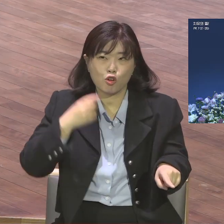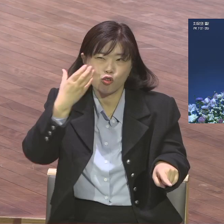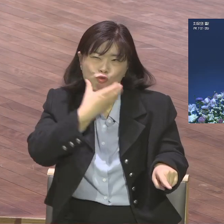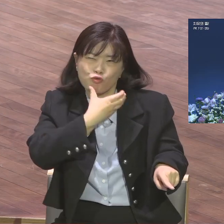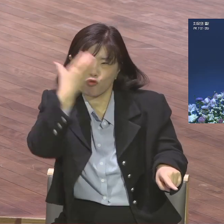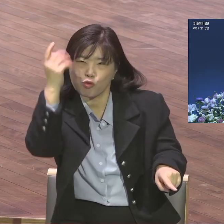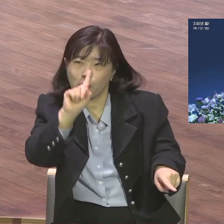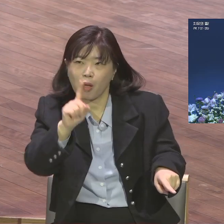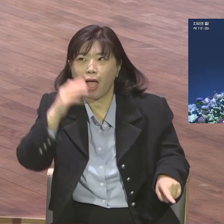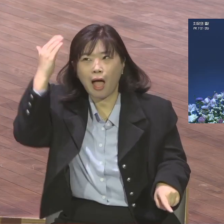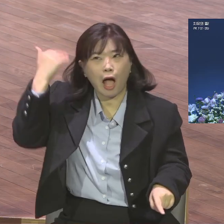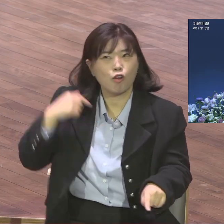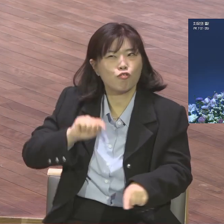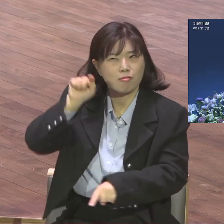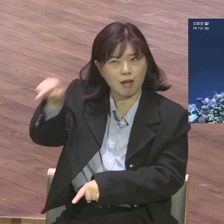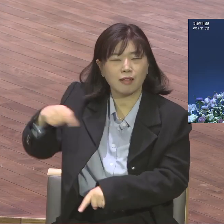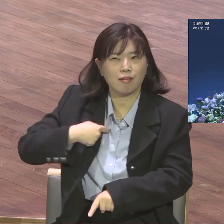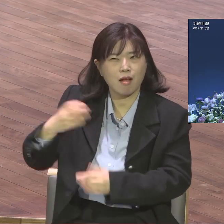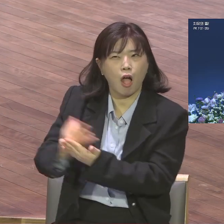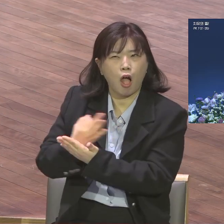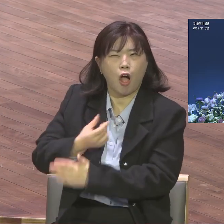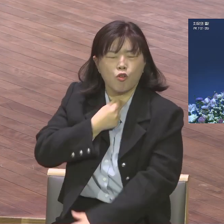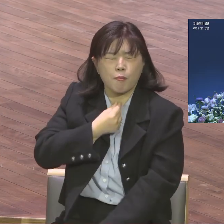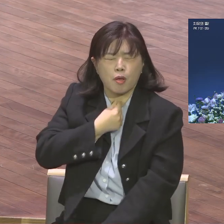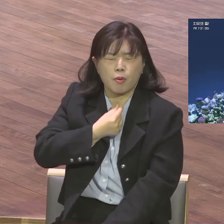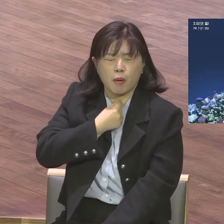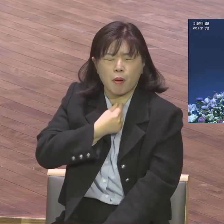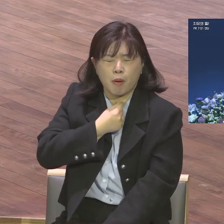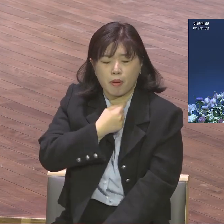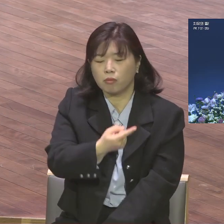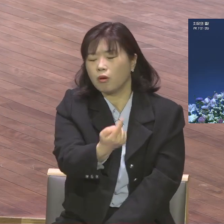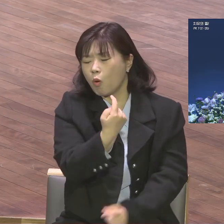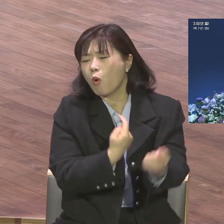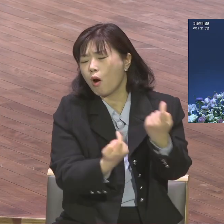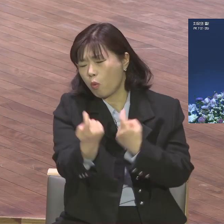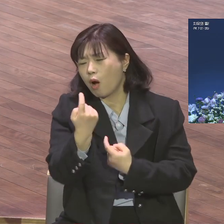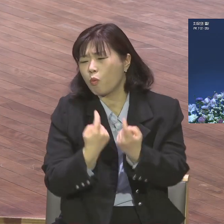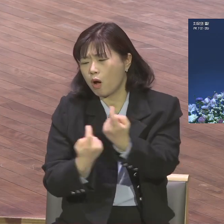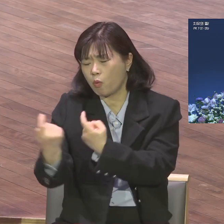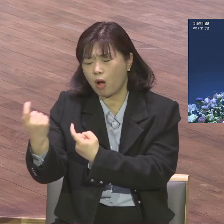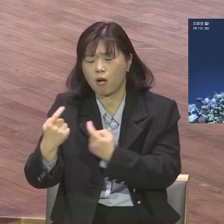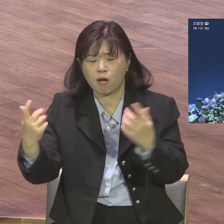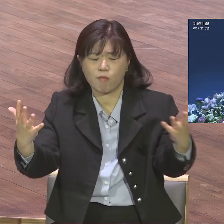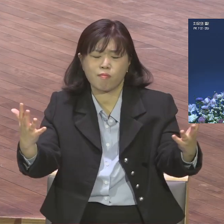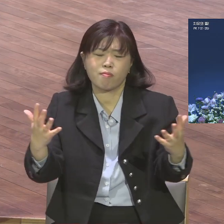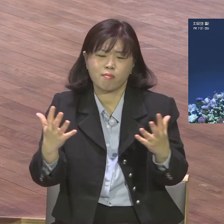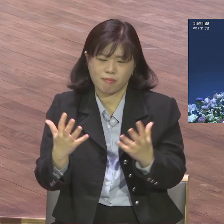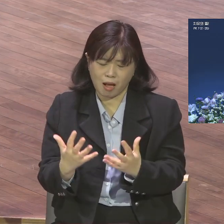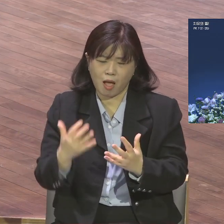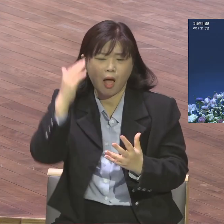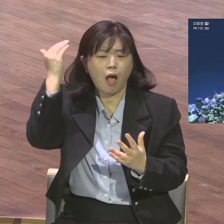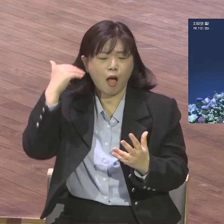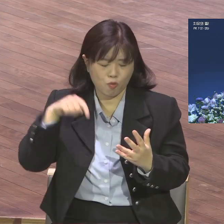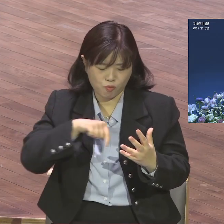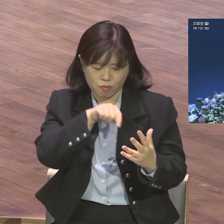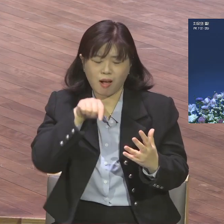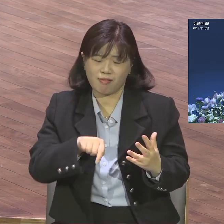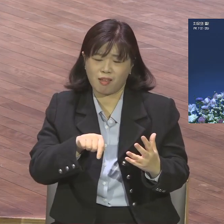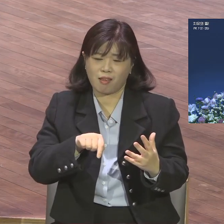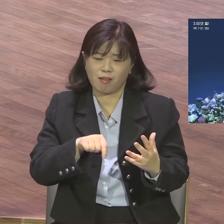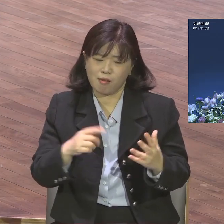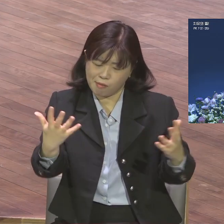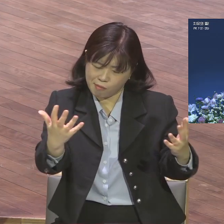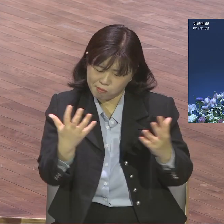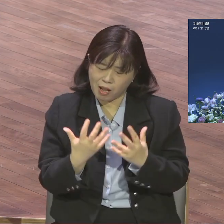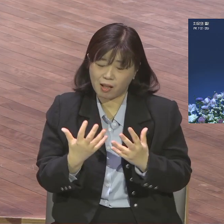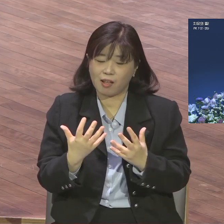10년치, 1년치를 번다. 그러니까 막 눈에 불을 켜고 올 수밖에 없는 나라가 되어버렸어. 이 나라가 잘 살기 때문에.